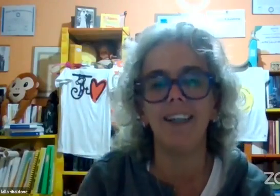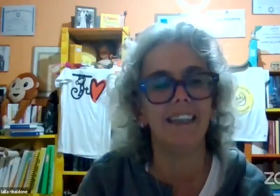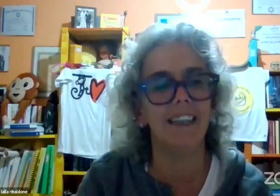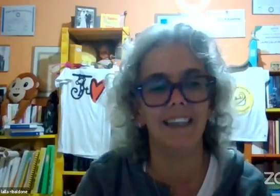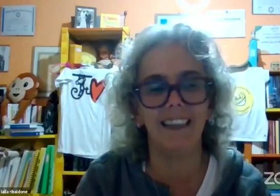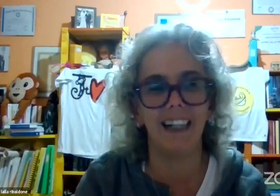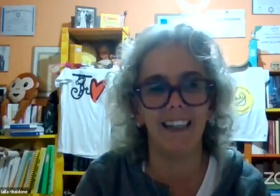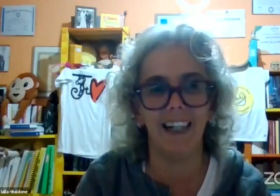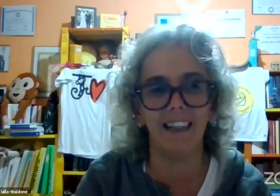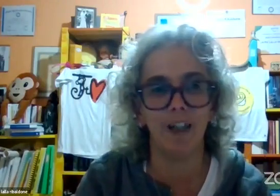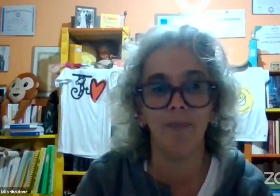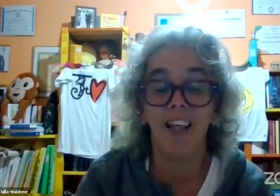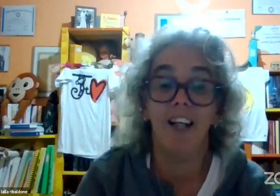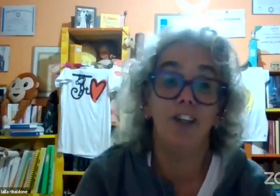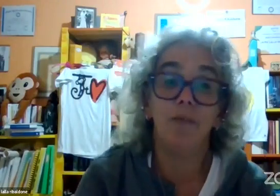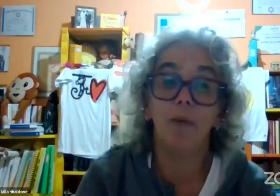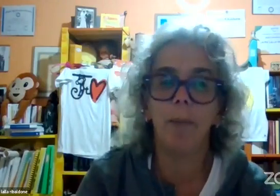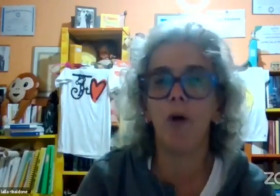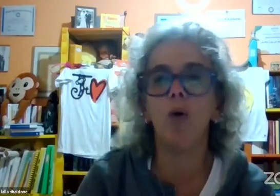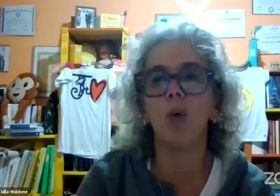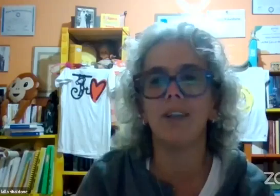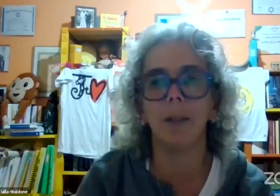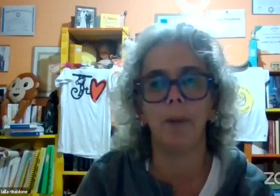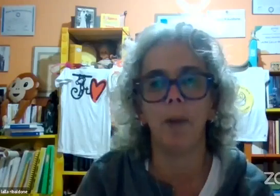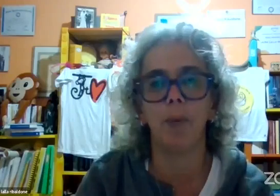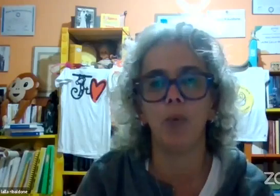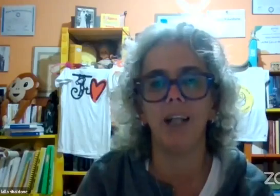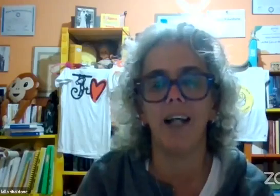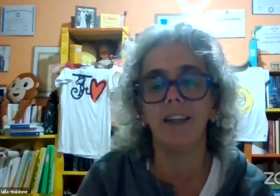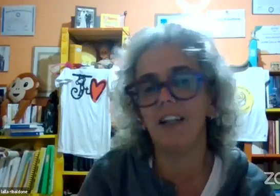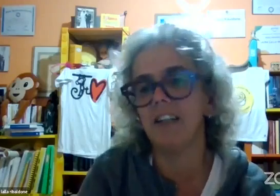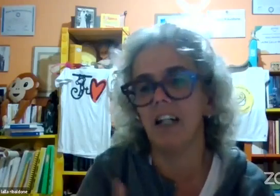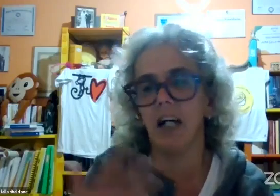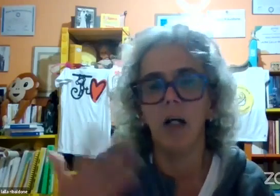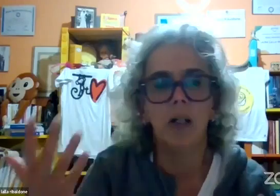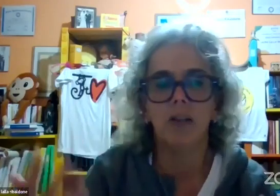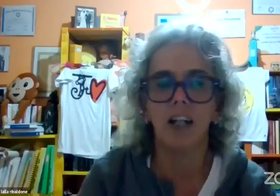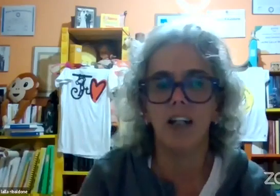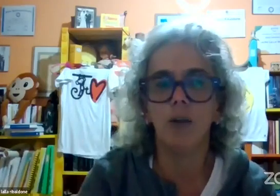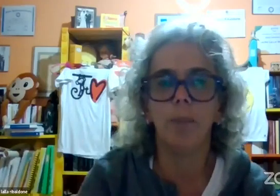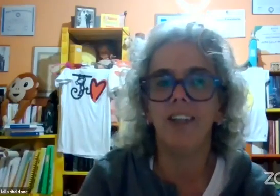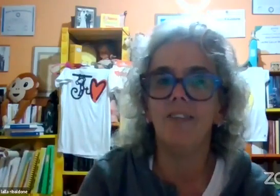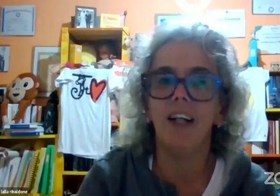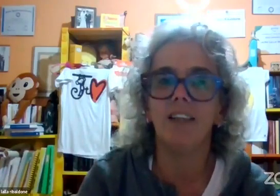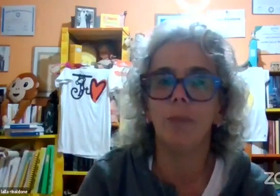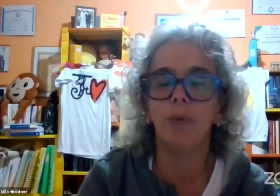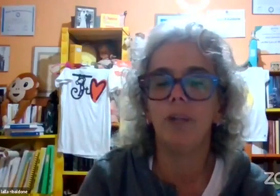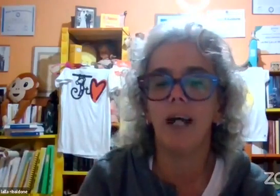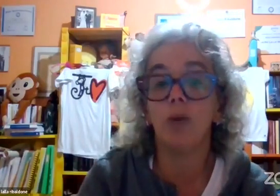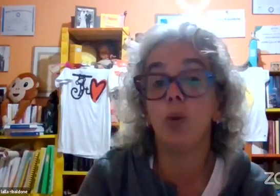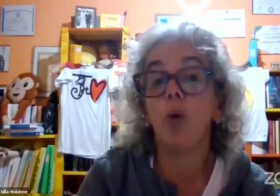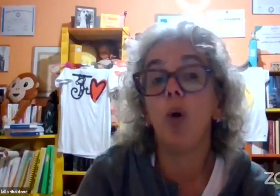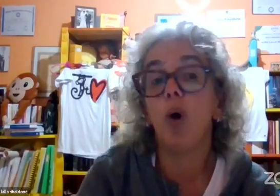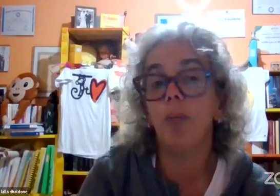dei segni italiana. Io vi propongo questa prima puntata, che saranno poi diverse puntate, su